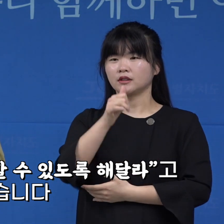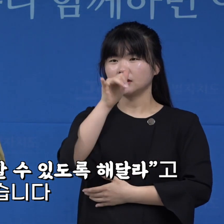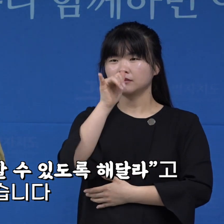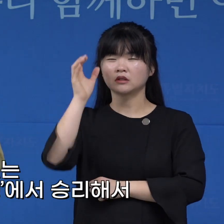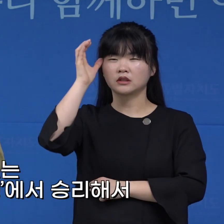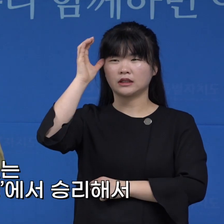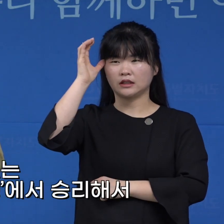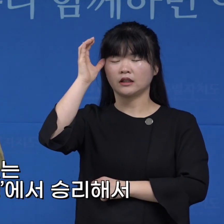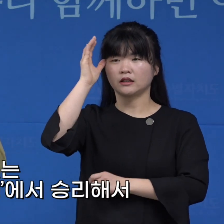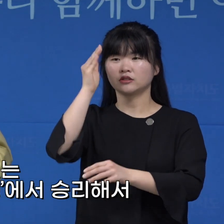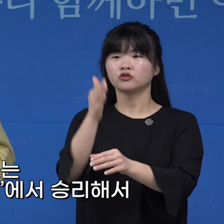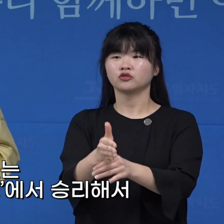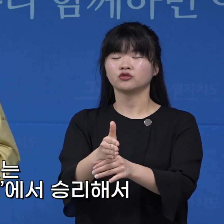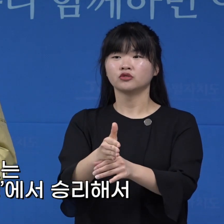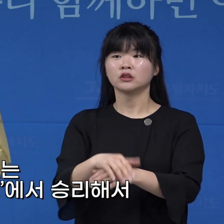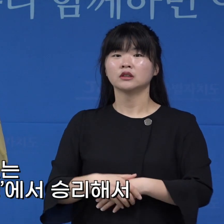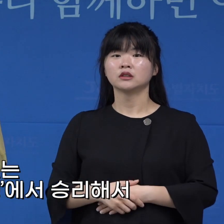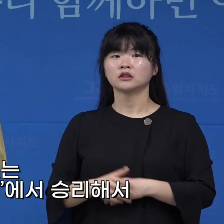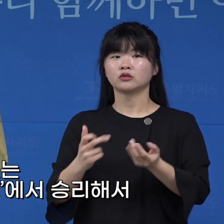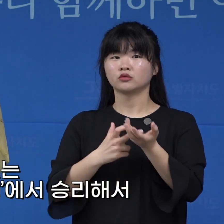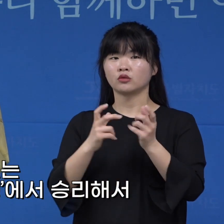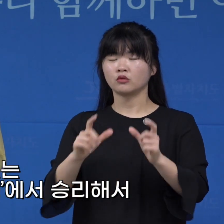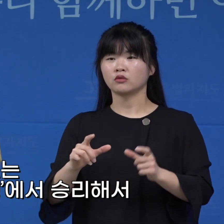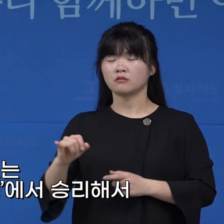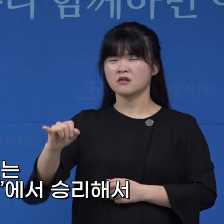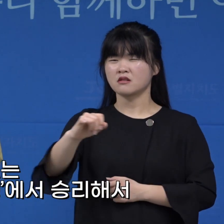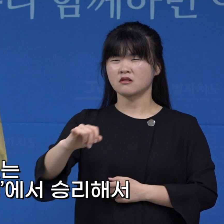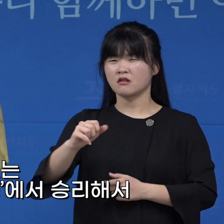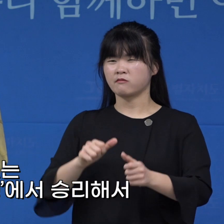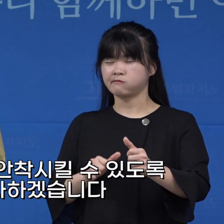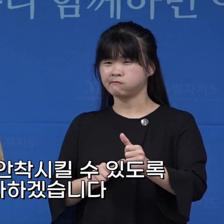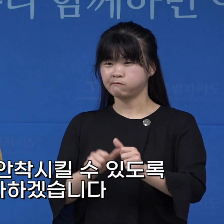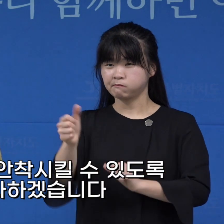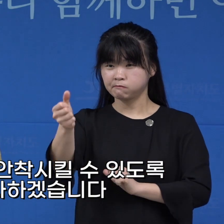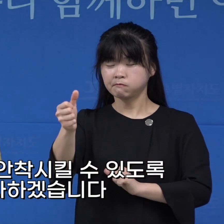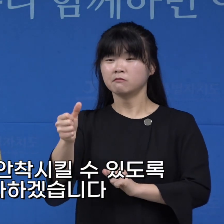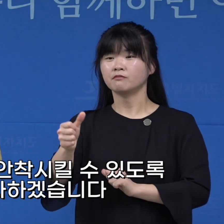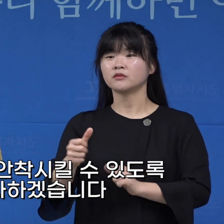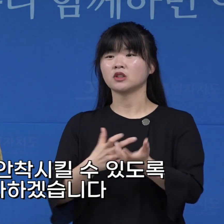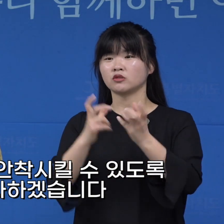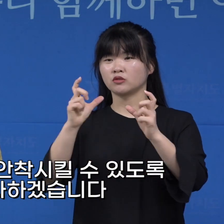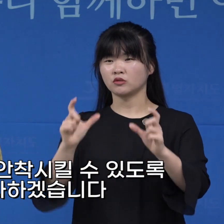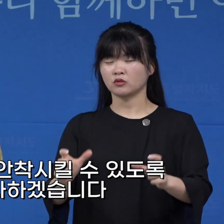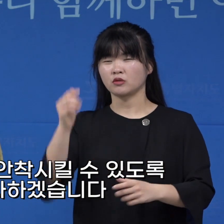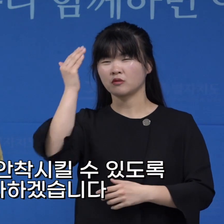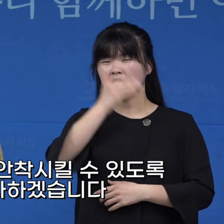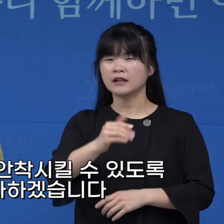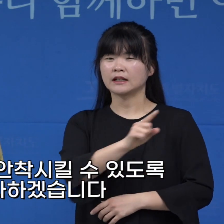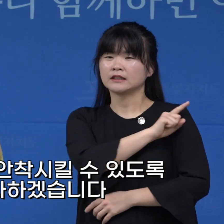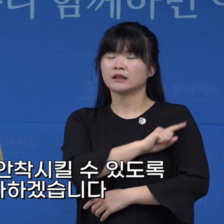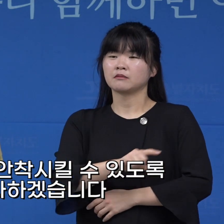있습니다. 제주도는 바이러스와의 전쟁에서 승리해서 청정 제주를 가장